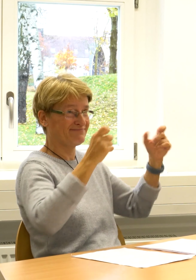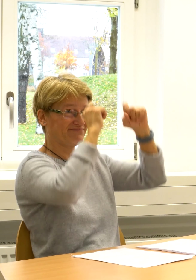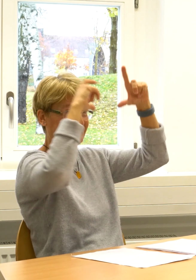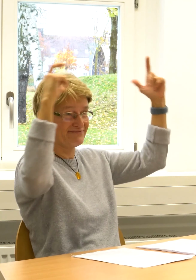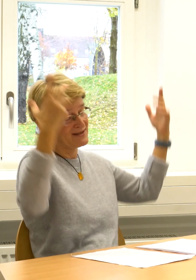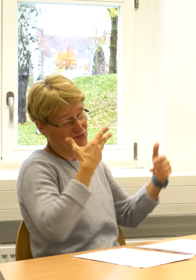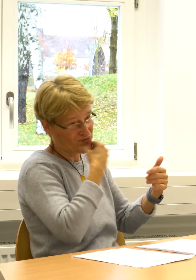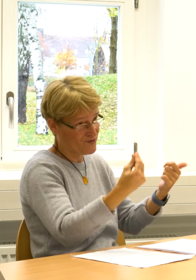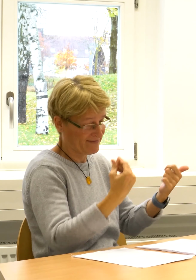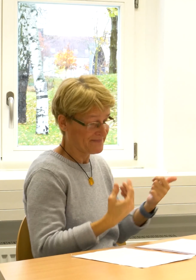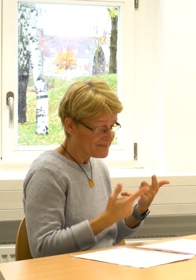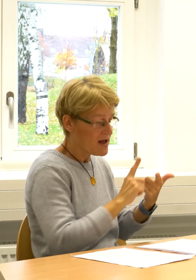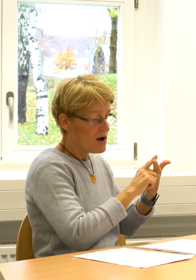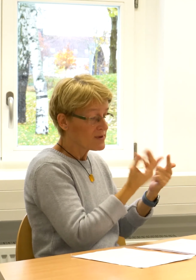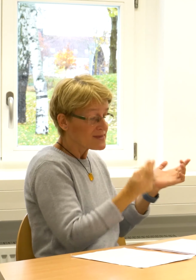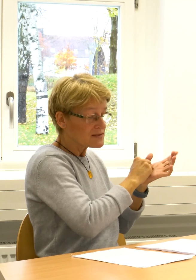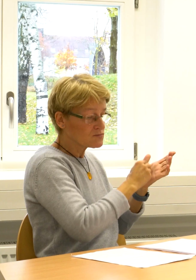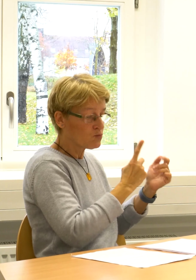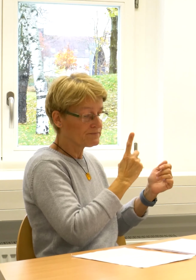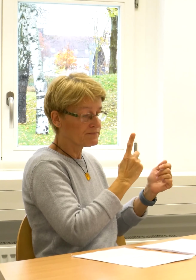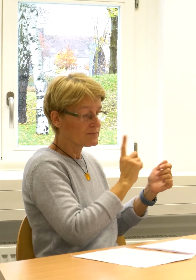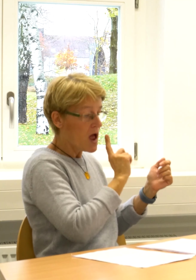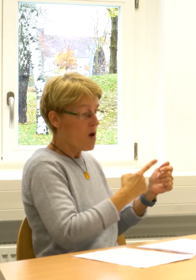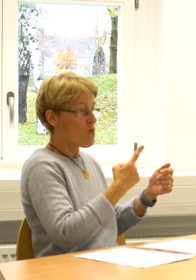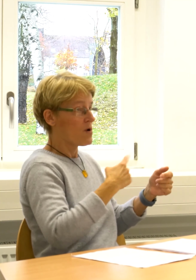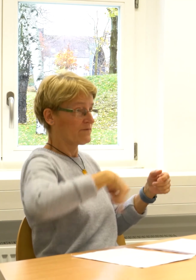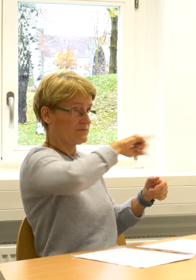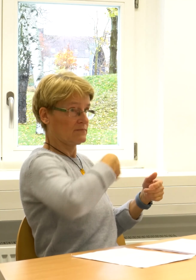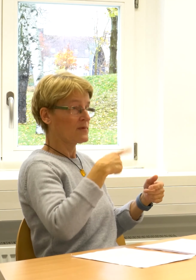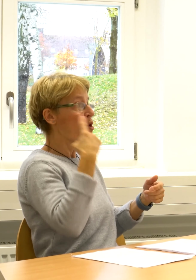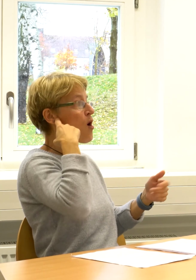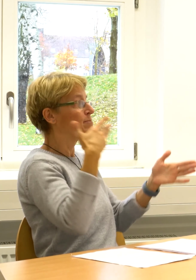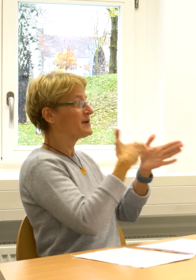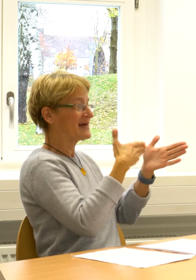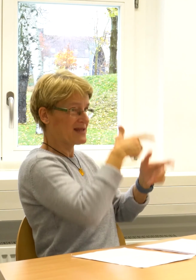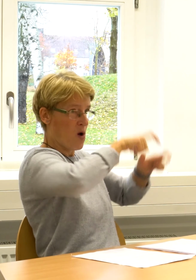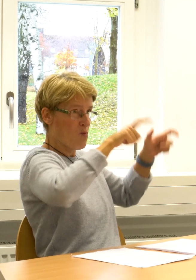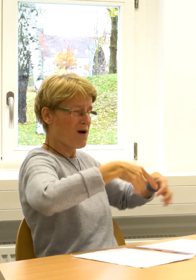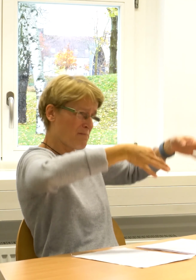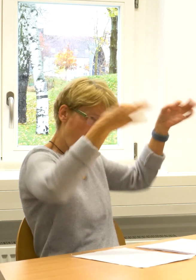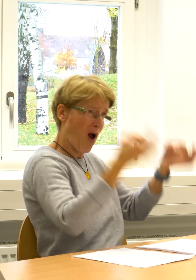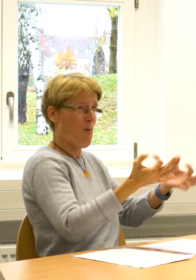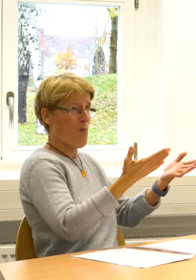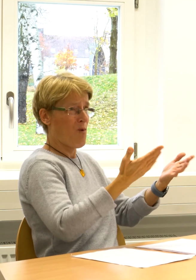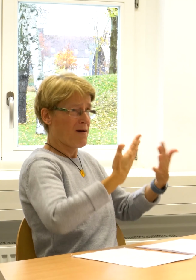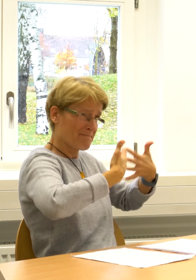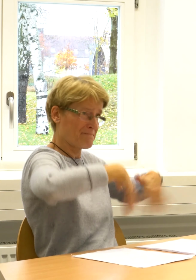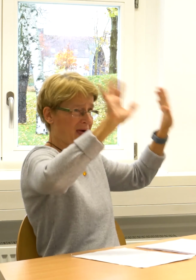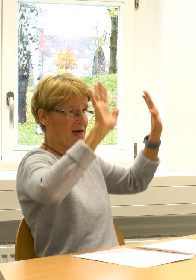die Gestik, die Bühne, die man dabei aufbaut. Zum Zweiten ist es für uns Hörbehinderte auch ganz wichtig,